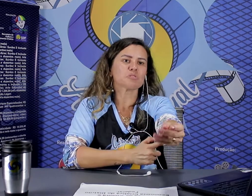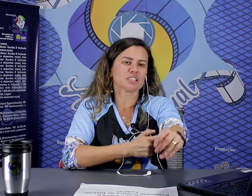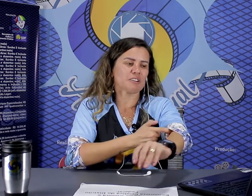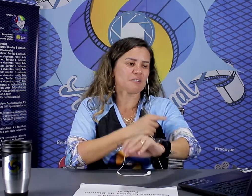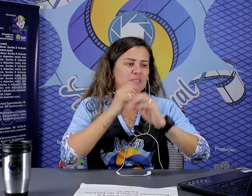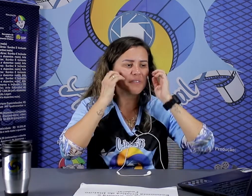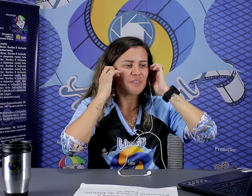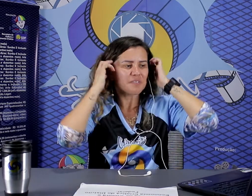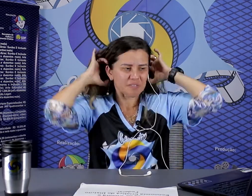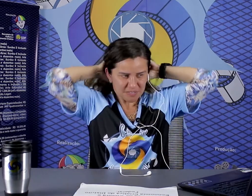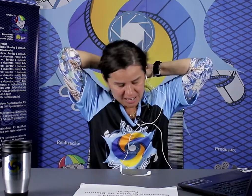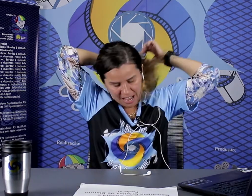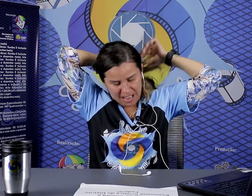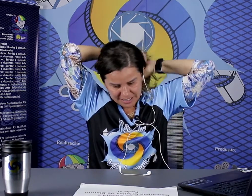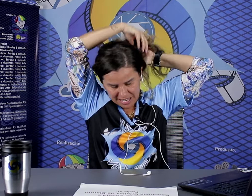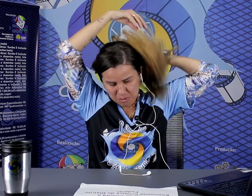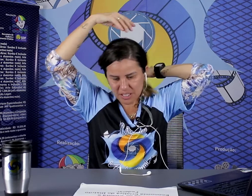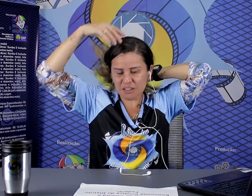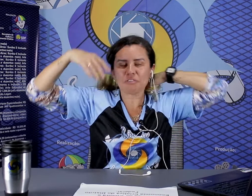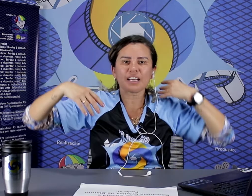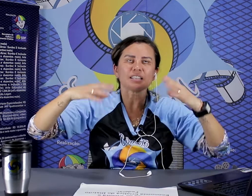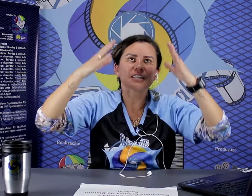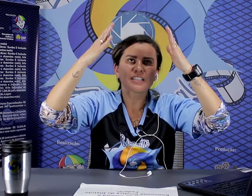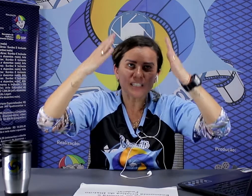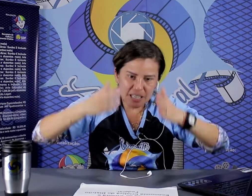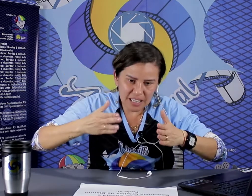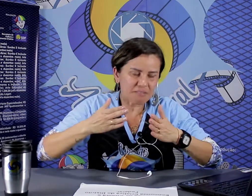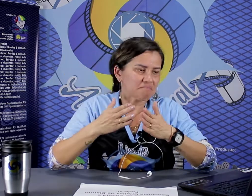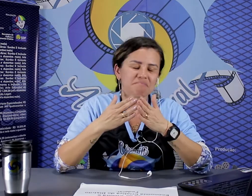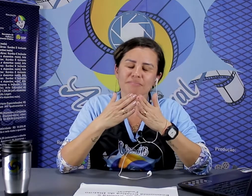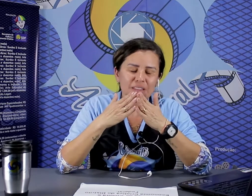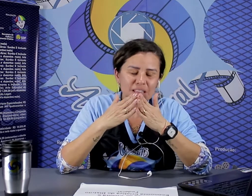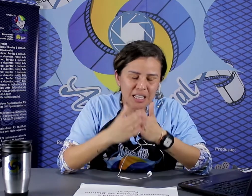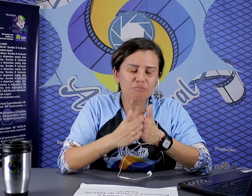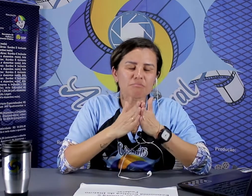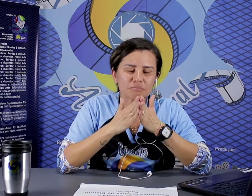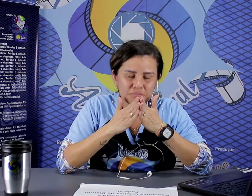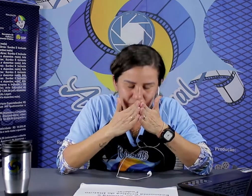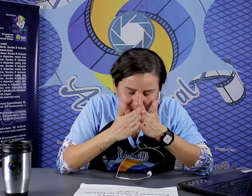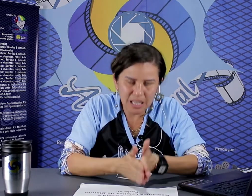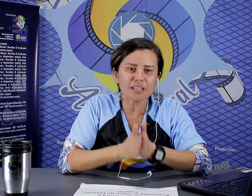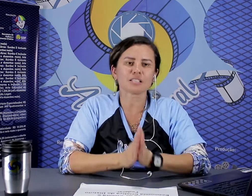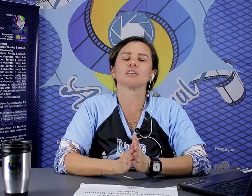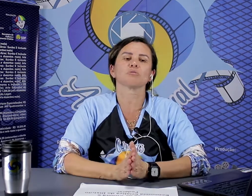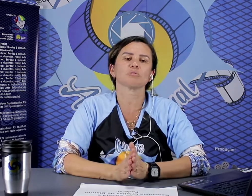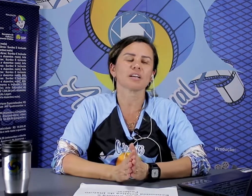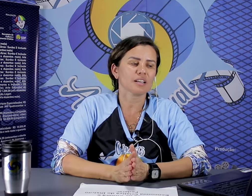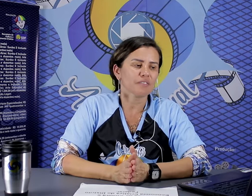sério. Até quando ele vai ler, não tem essa leitura.